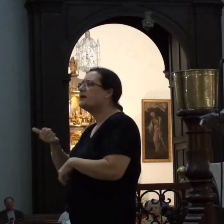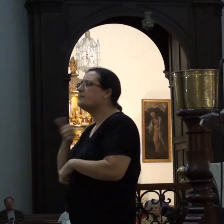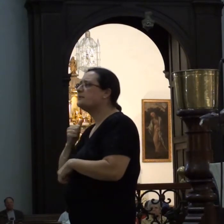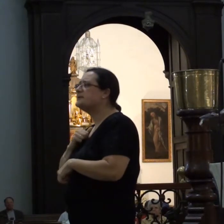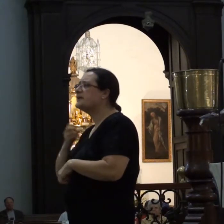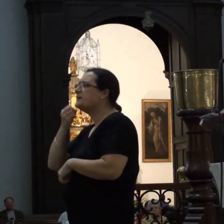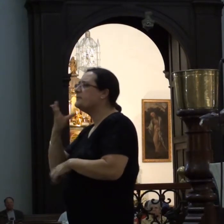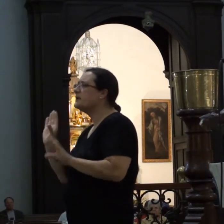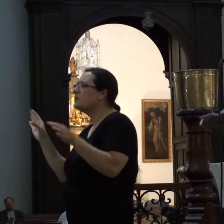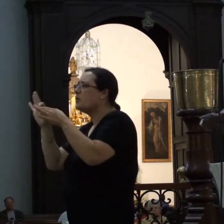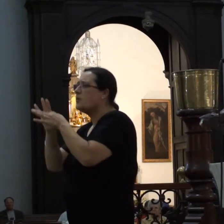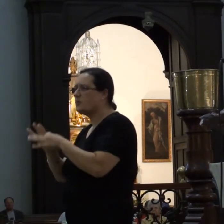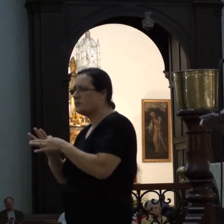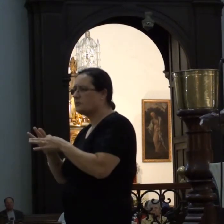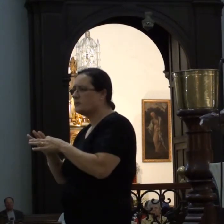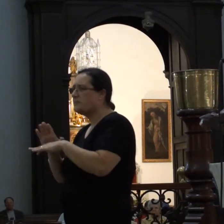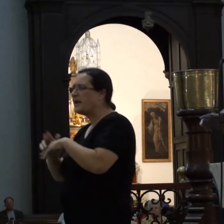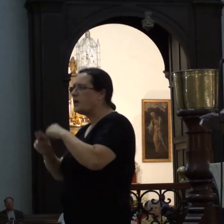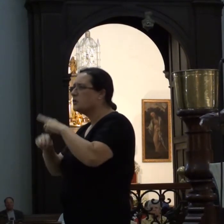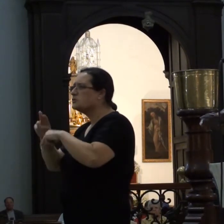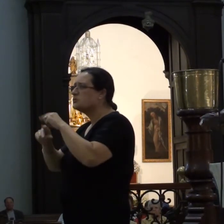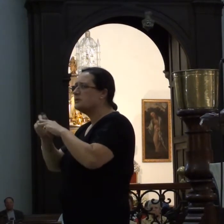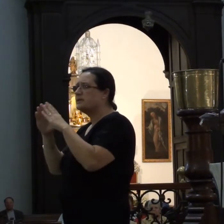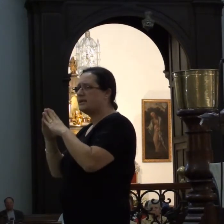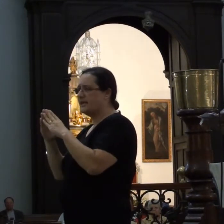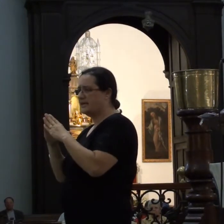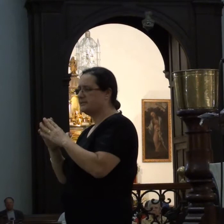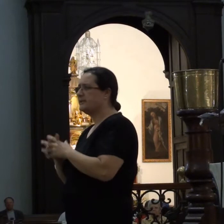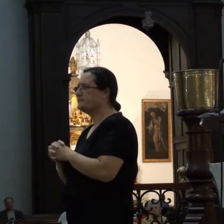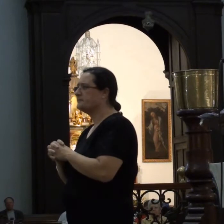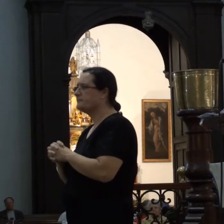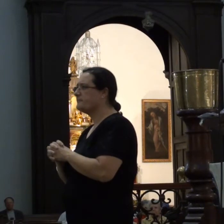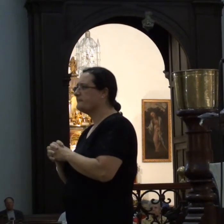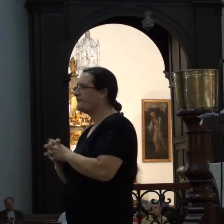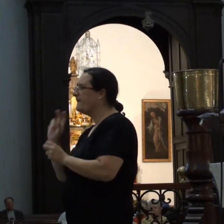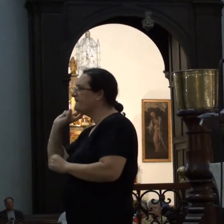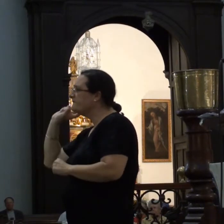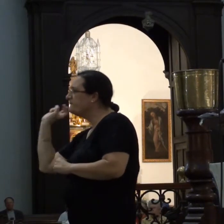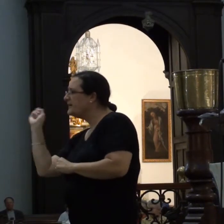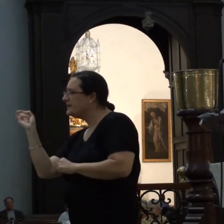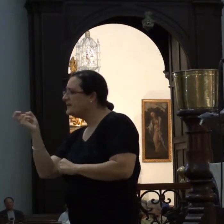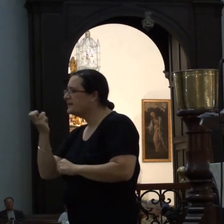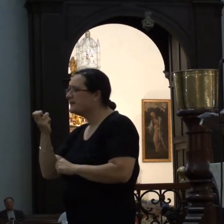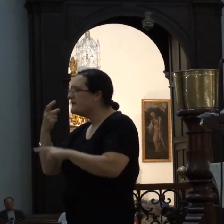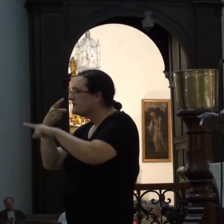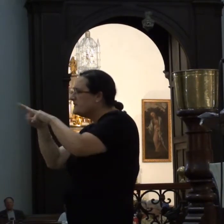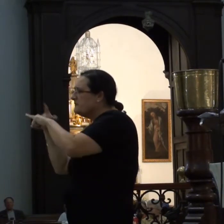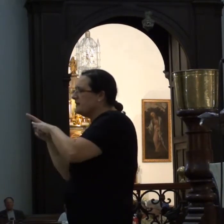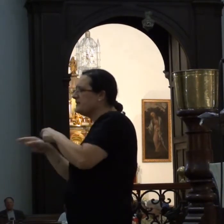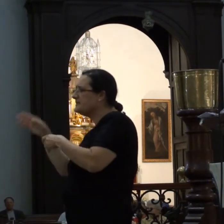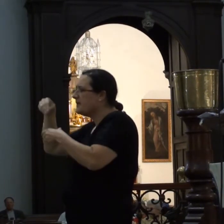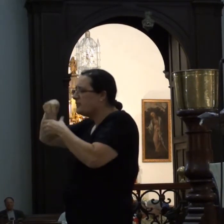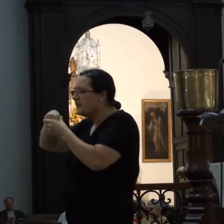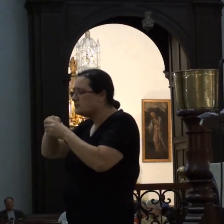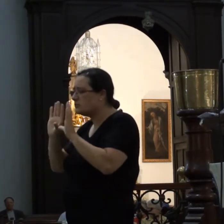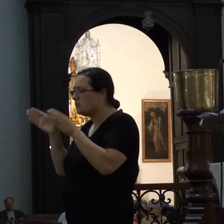para la edificación de la iglesia el pluralismo la diversidad dentro de la